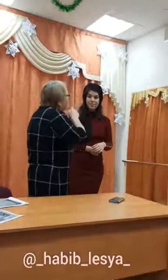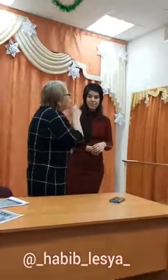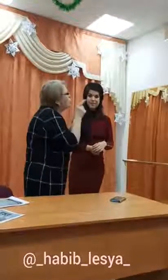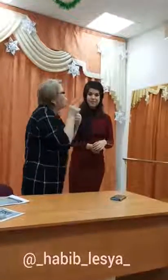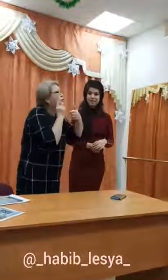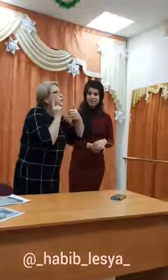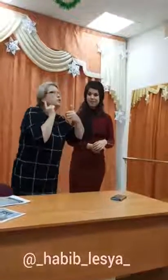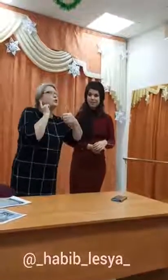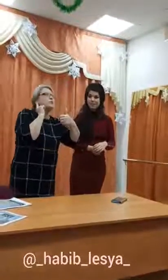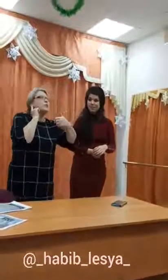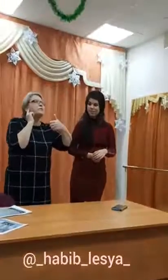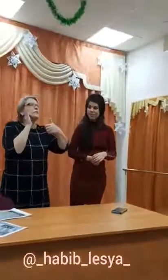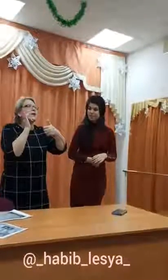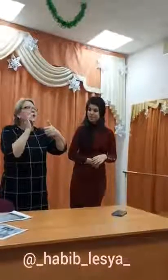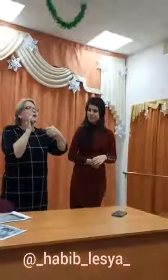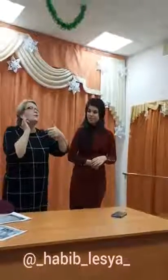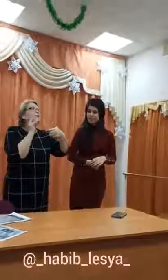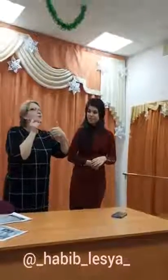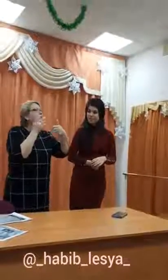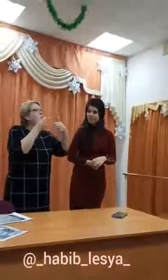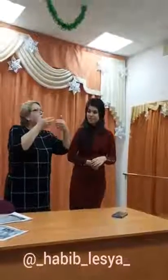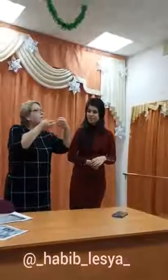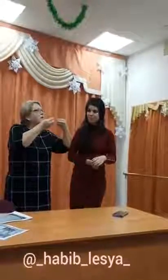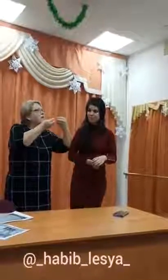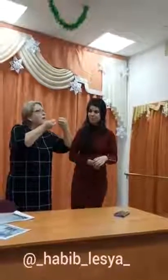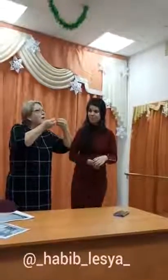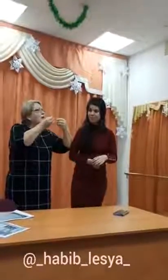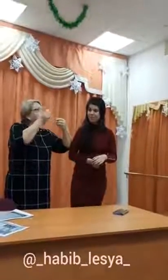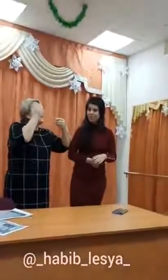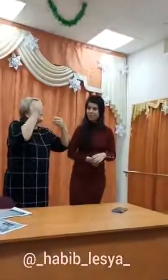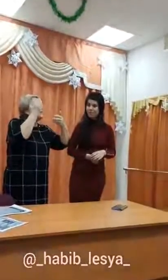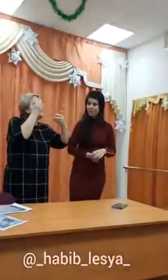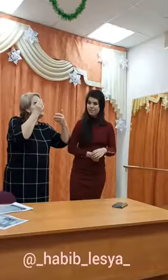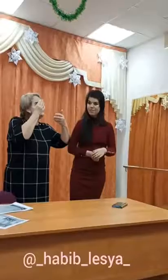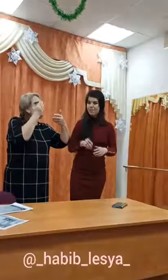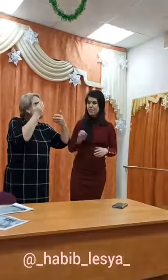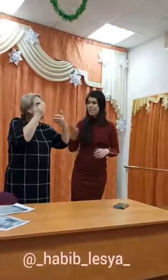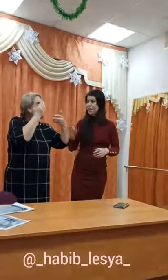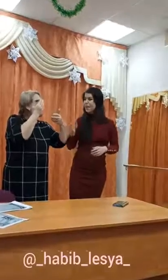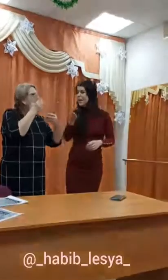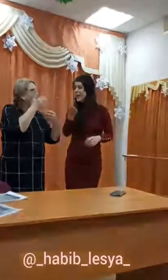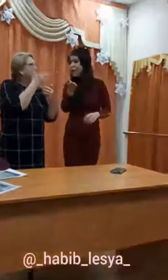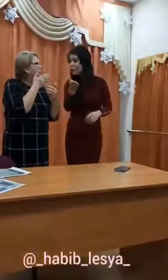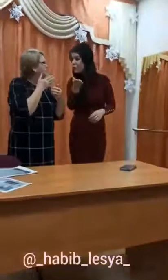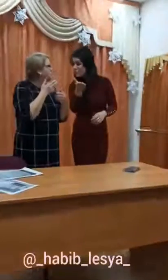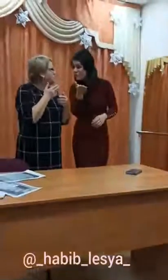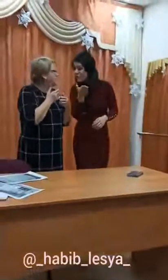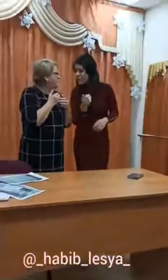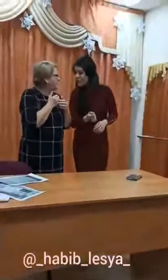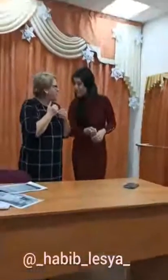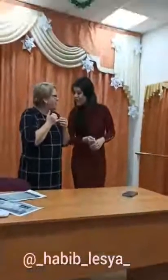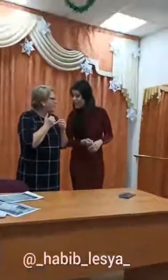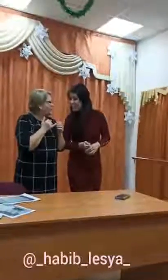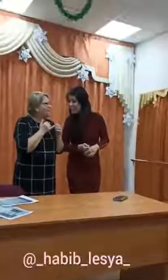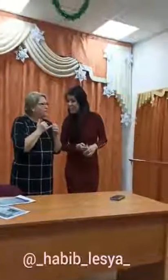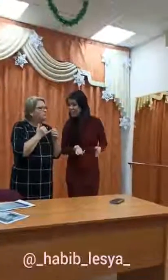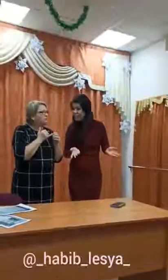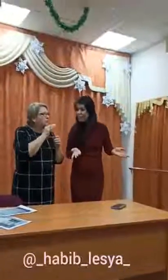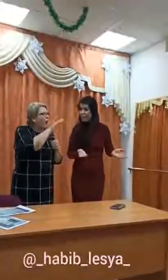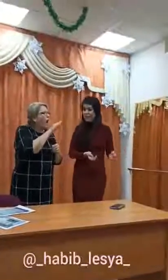между слышащими и глухим понятие... Она глухонемой столбец, как миллион